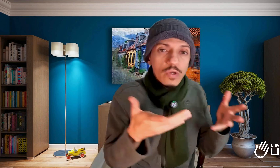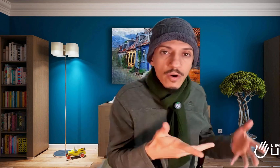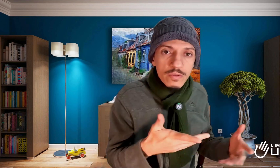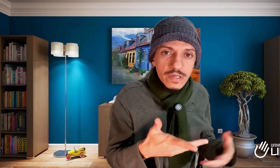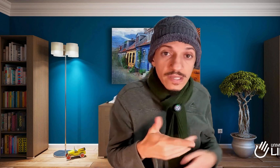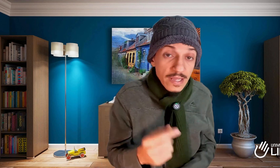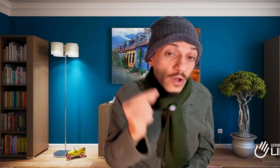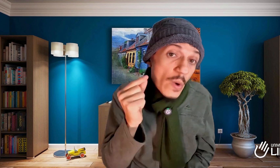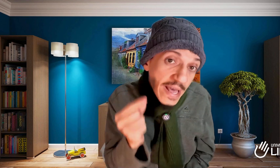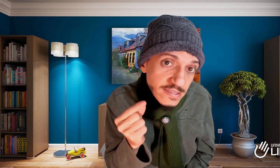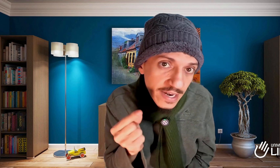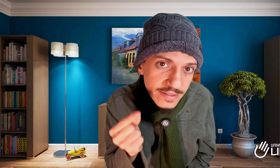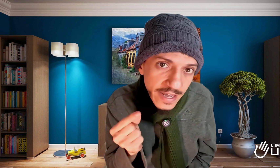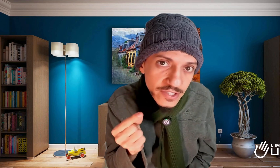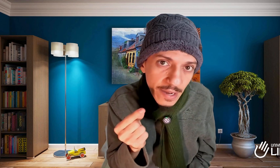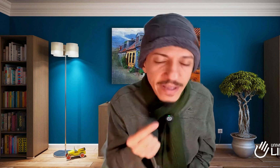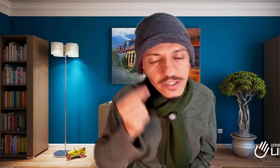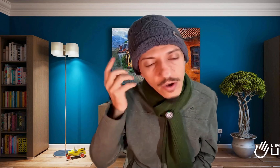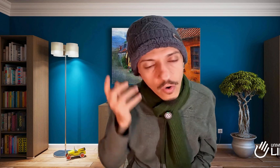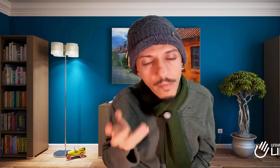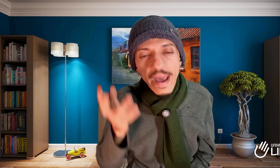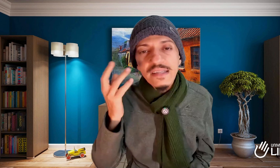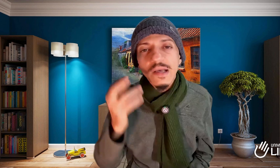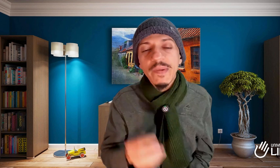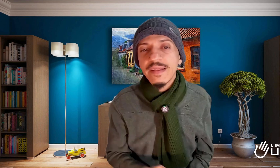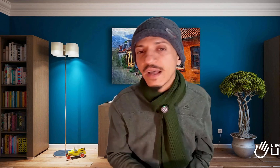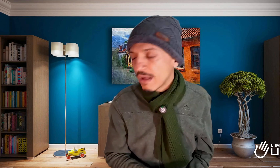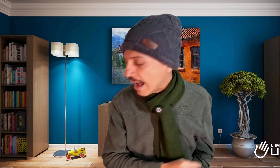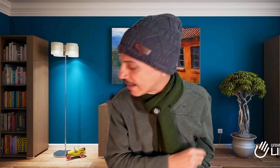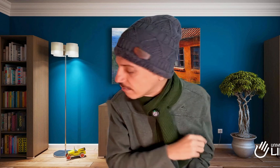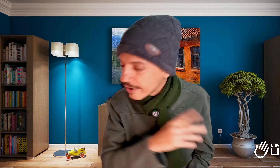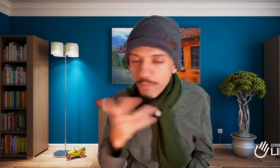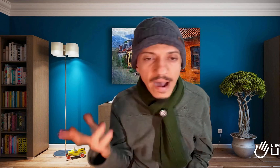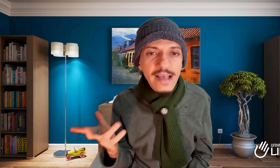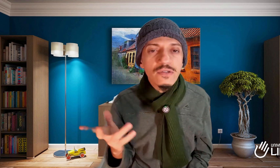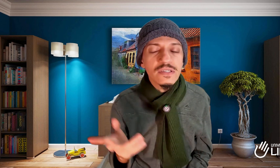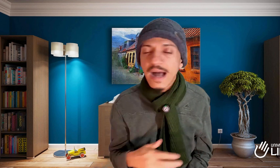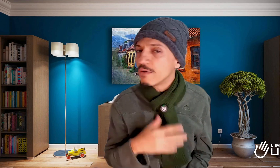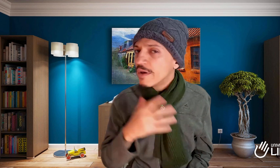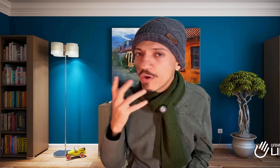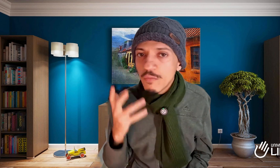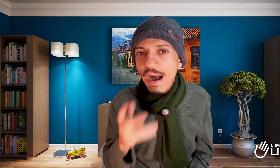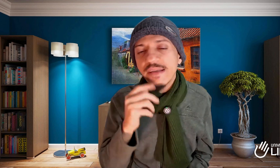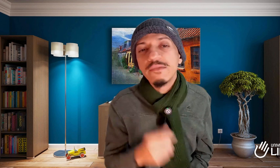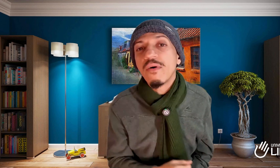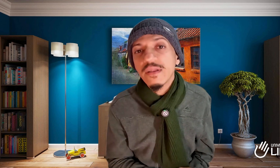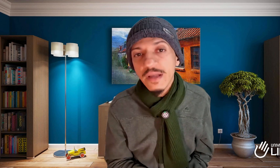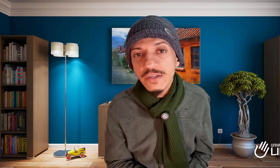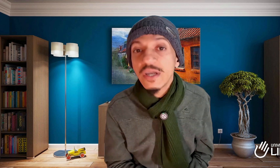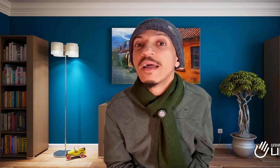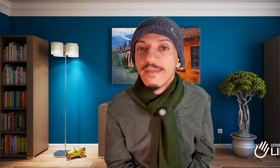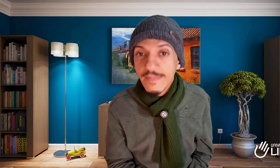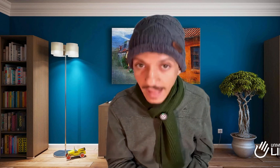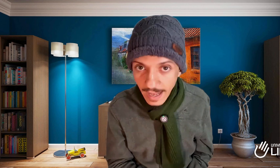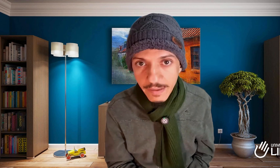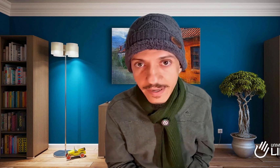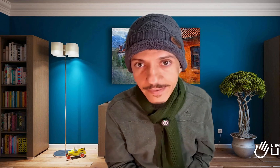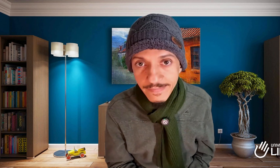outras. Então, estrategicamente, comece aprendendo aquilo que é o mais usado e o mais importante na Libras.